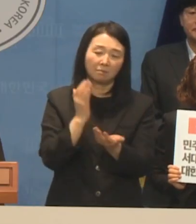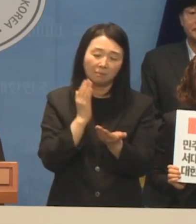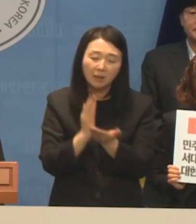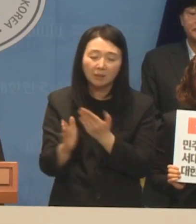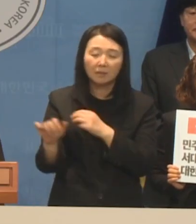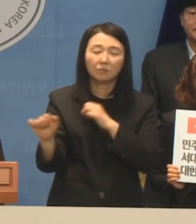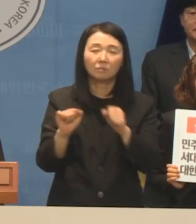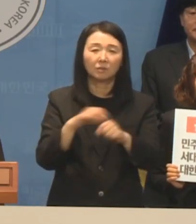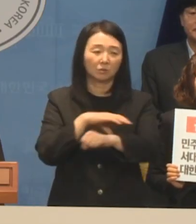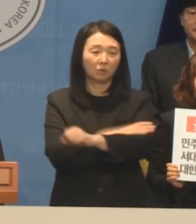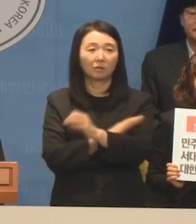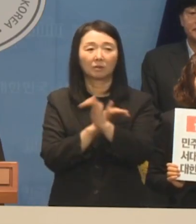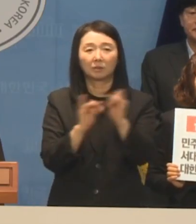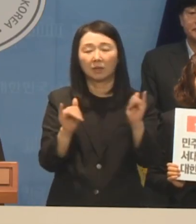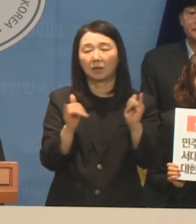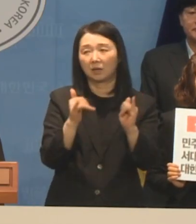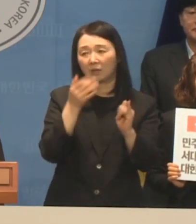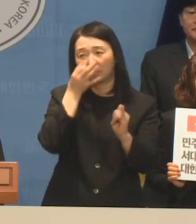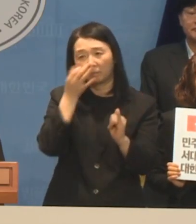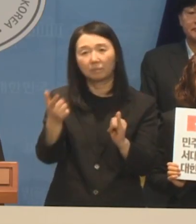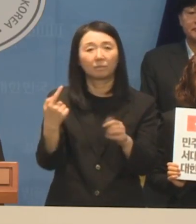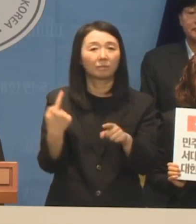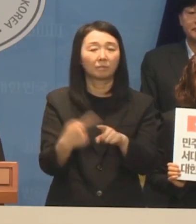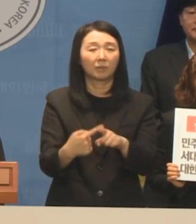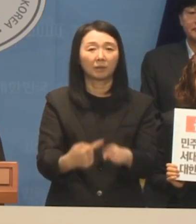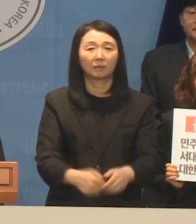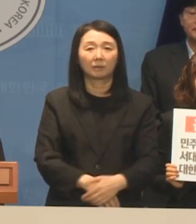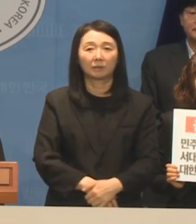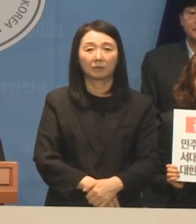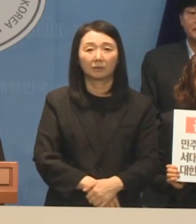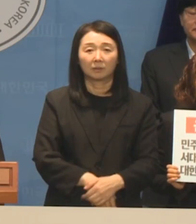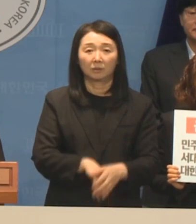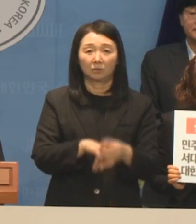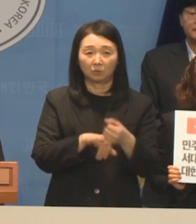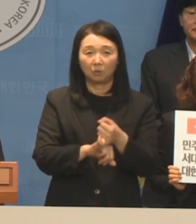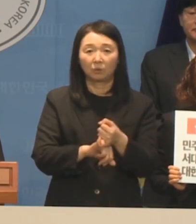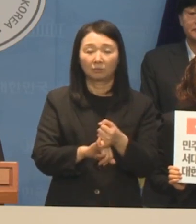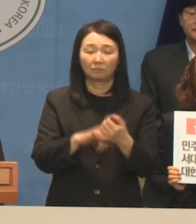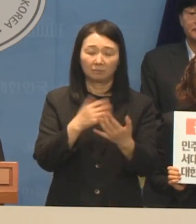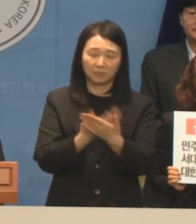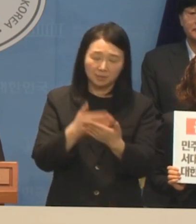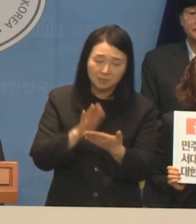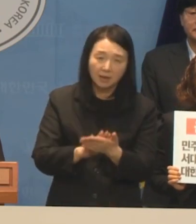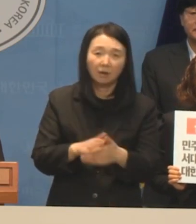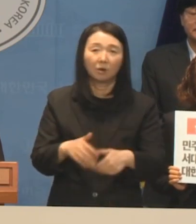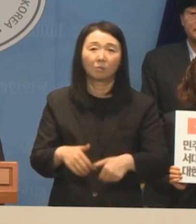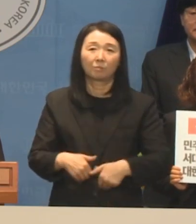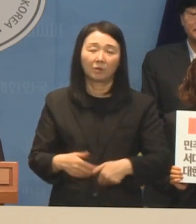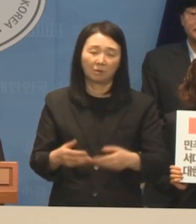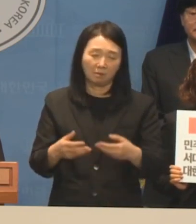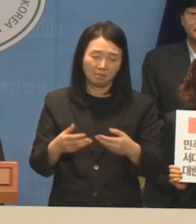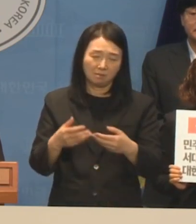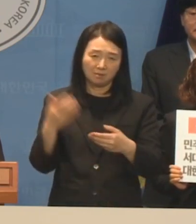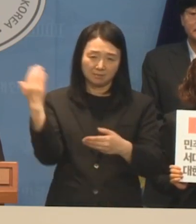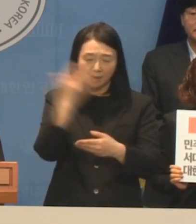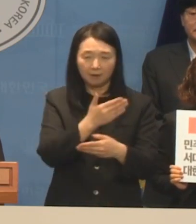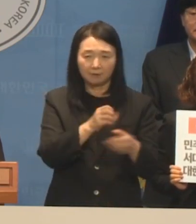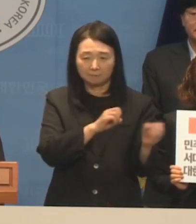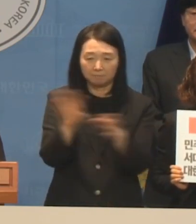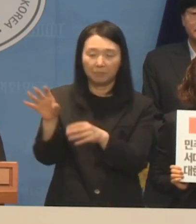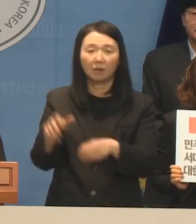움직인 권력자들이었음을 보여주고 있습니다. 반드시 개혁하고 청산해야 하는